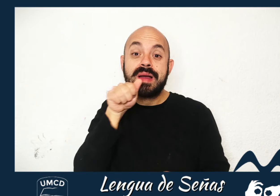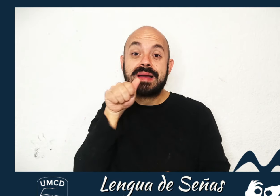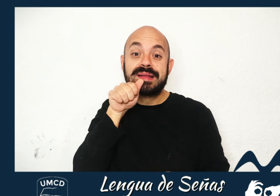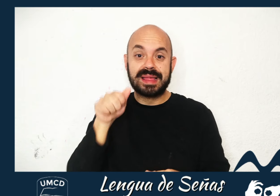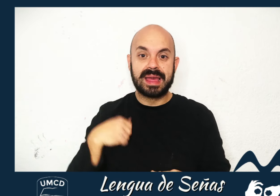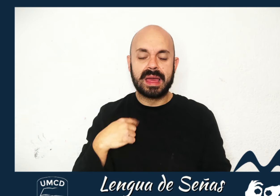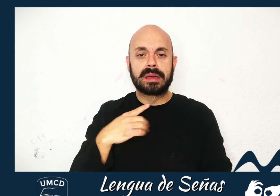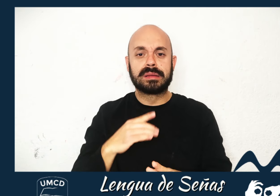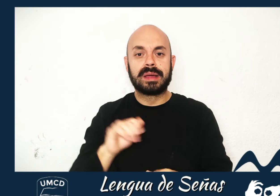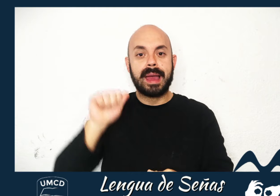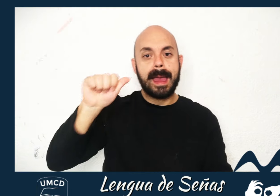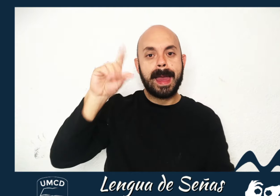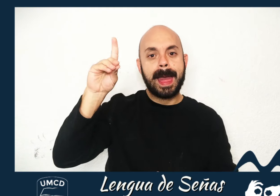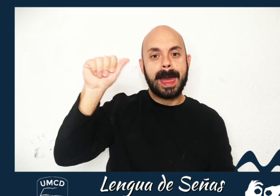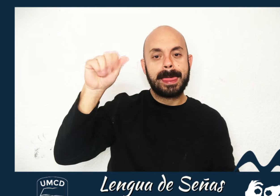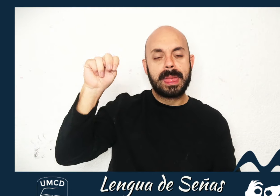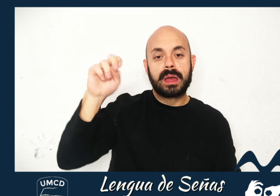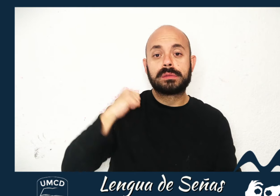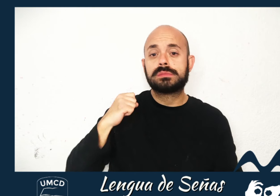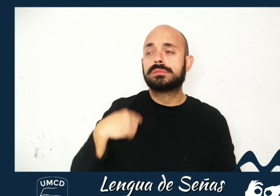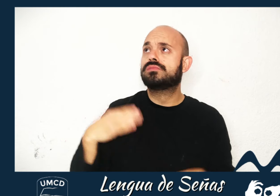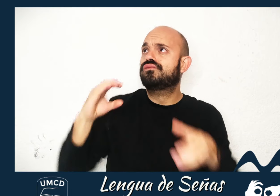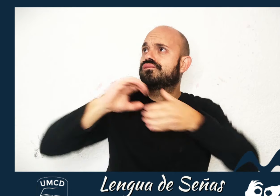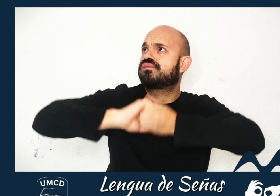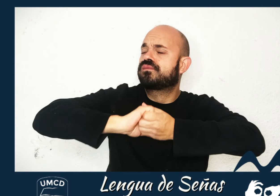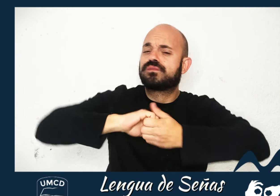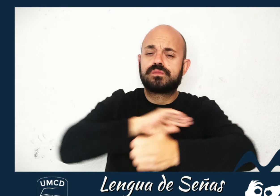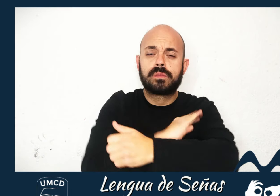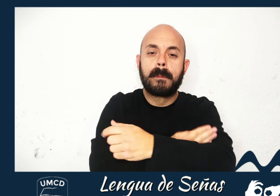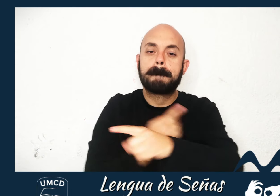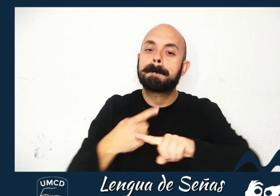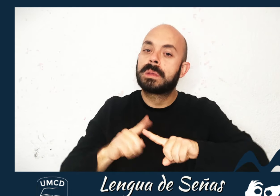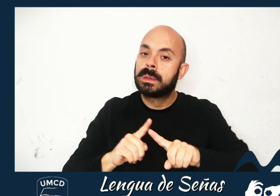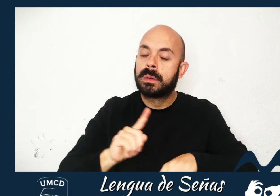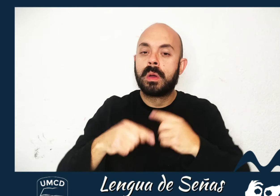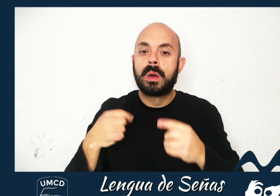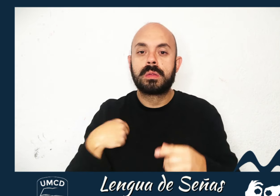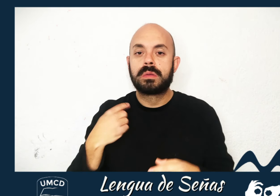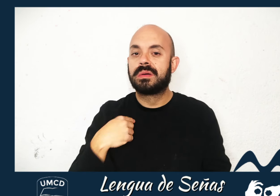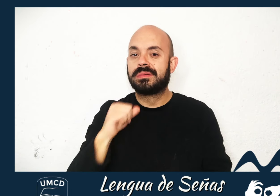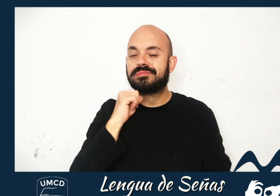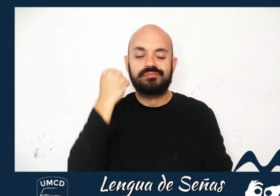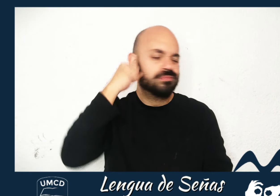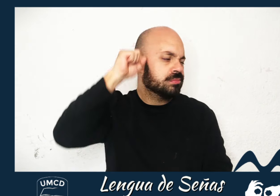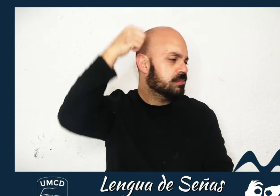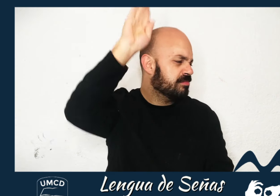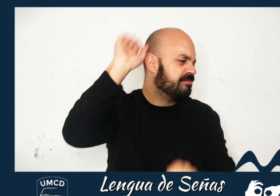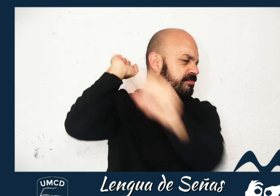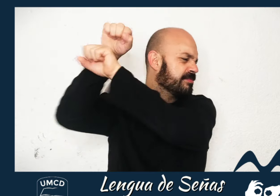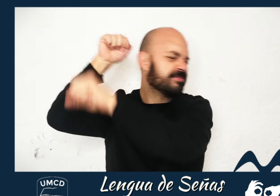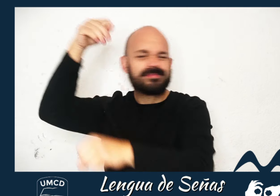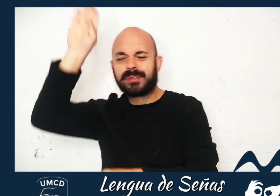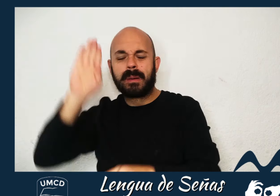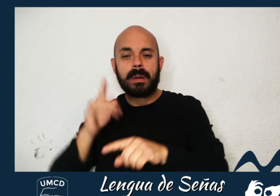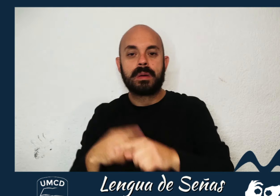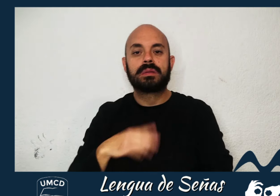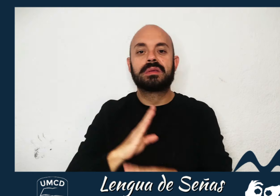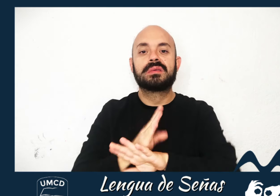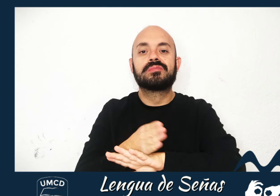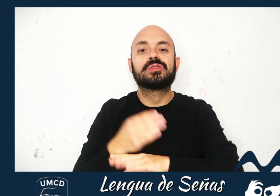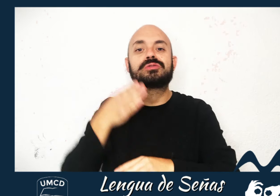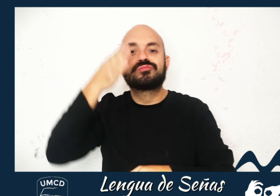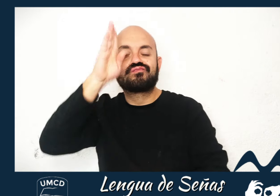que éste tenía con Dios se rompió. En ese instante Dios tuvo que castigarlo, tuvo que